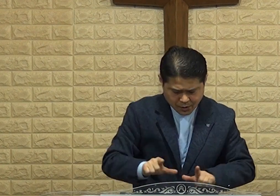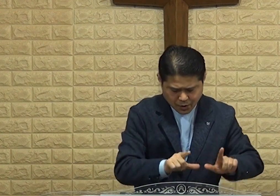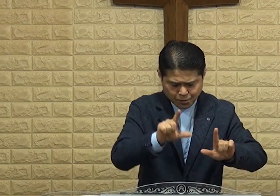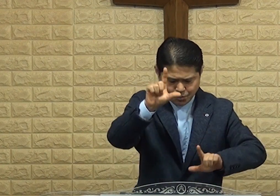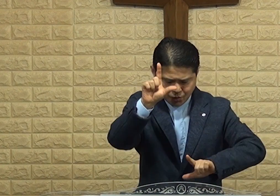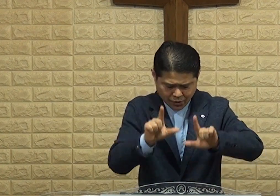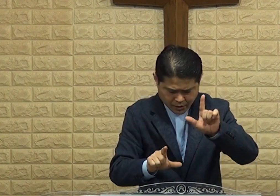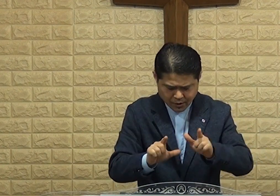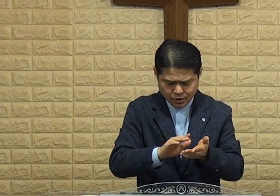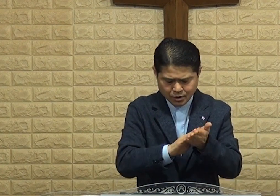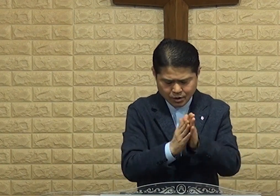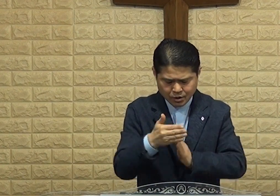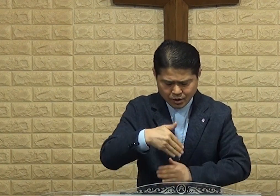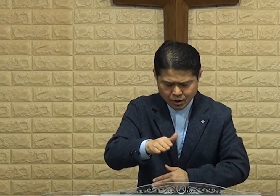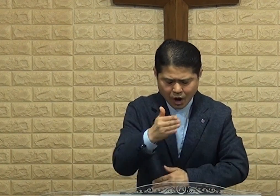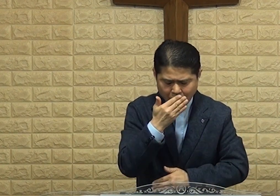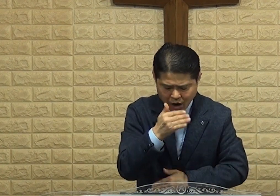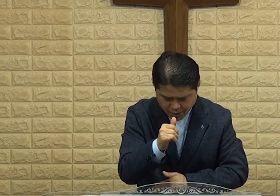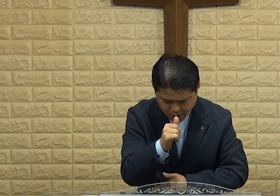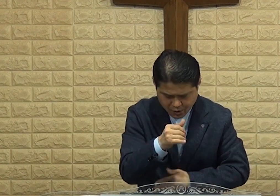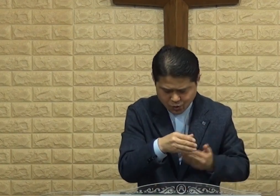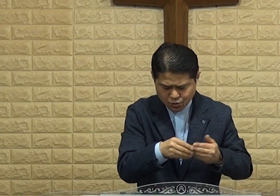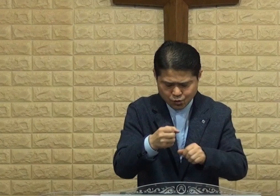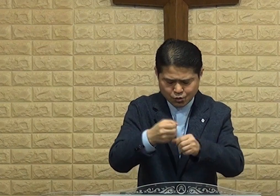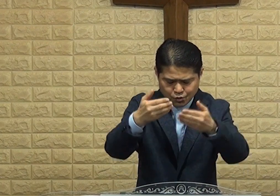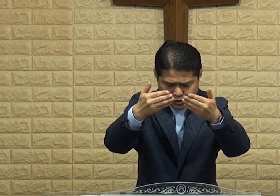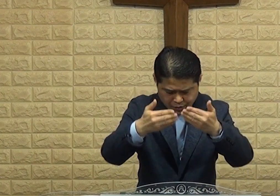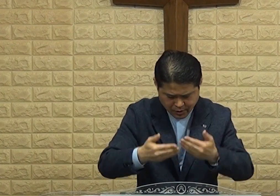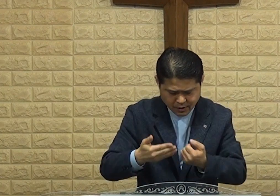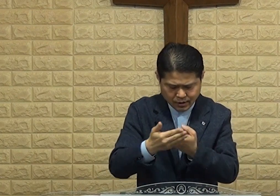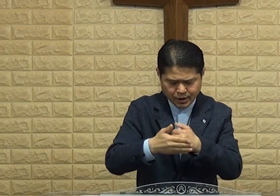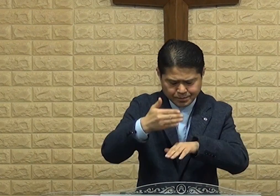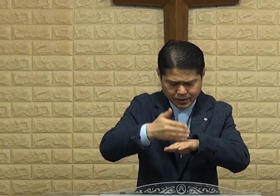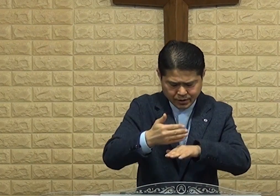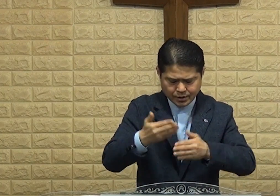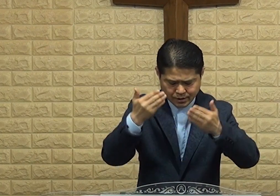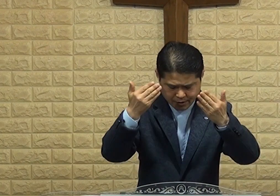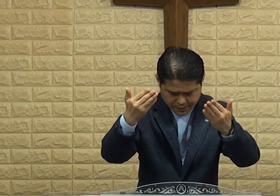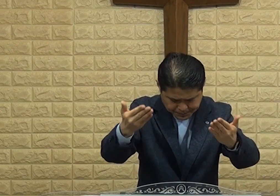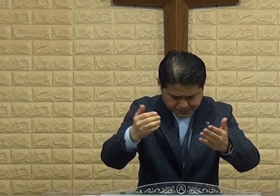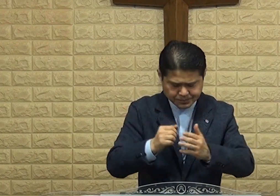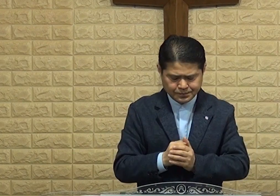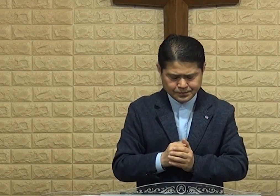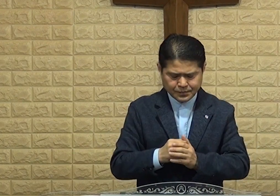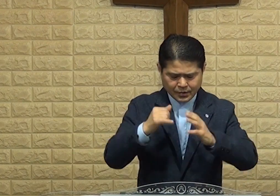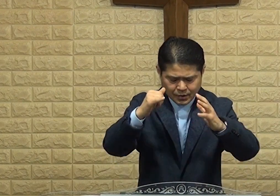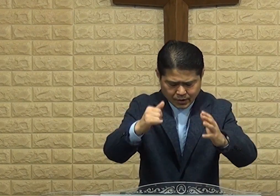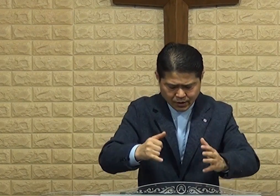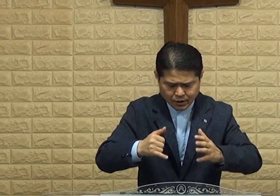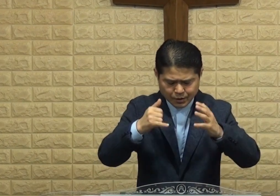우리의 영이 변화되는 그 모습을 허락해 주셔서 감사합니다.